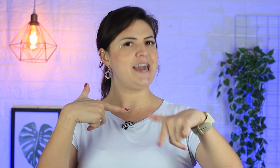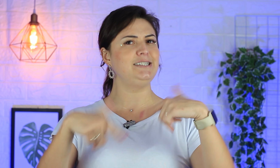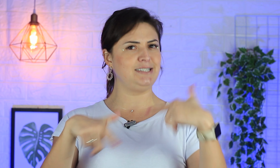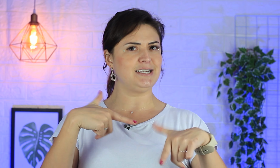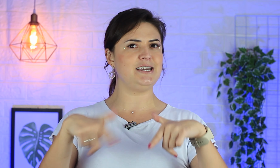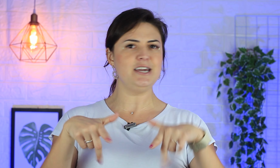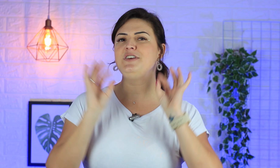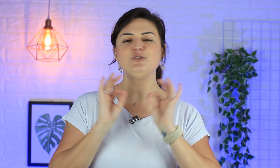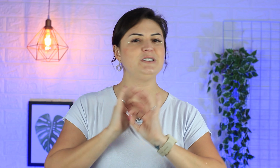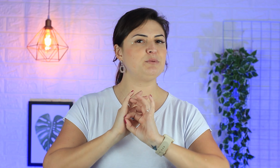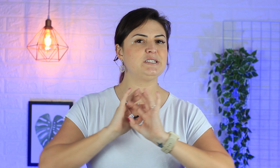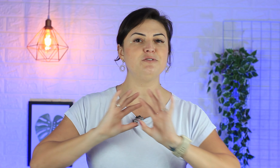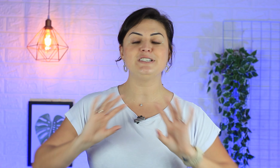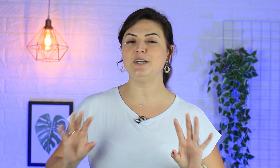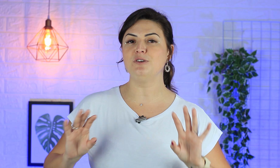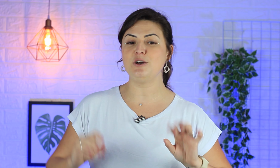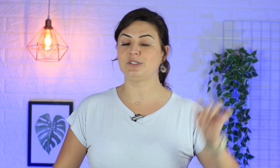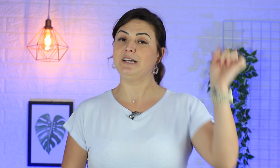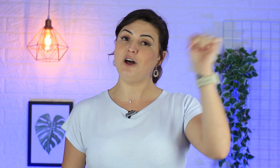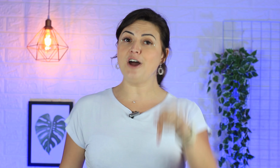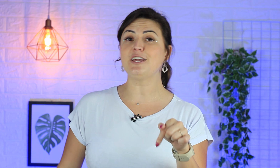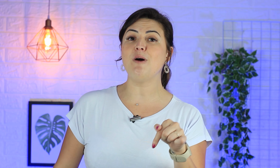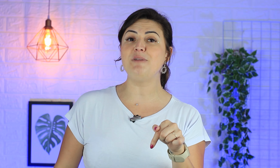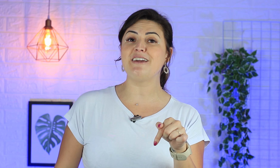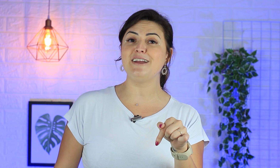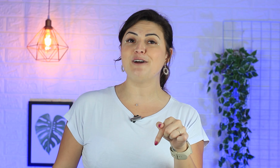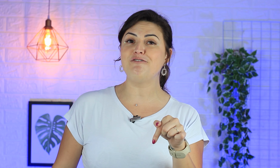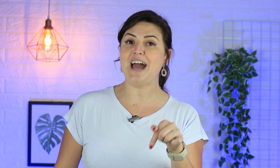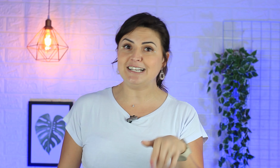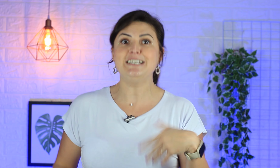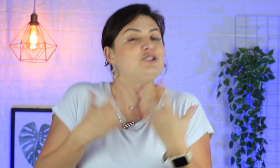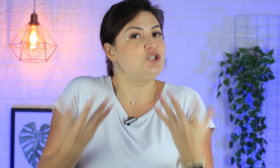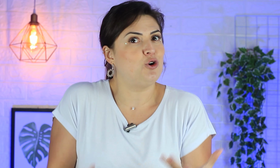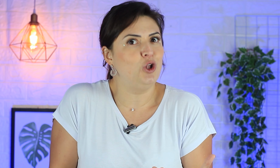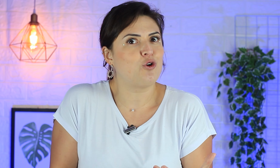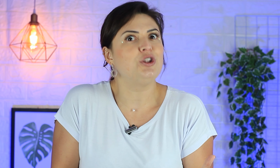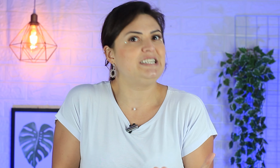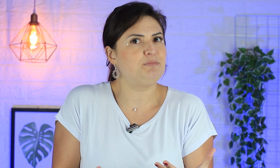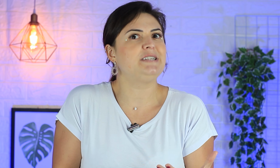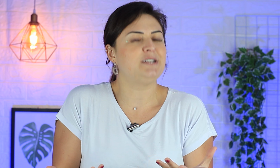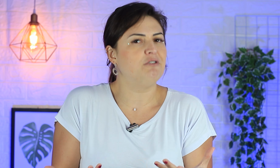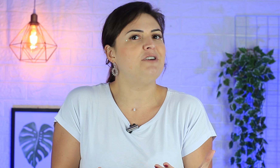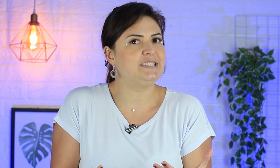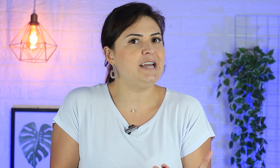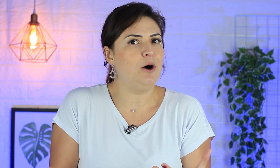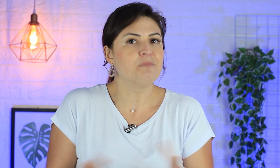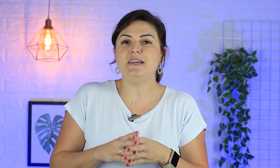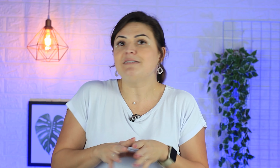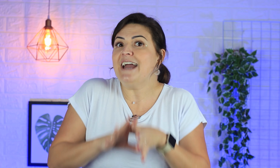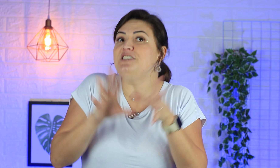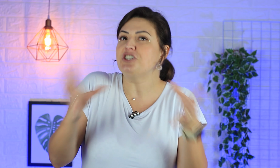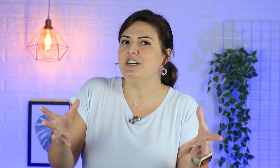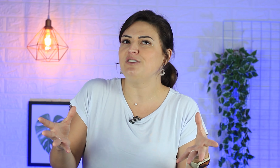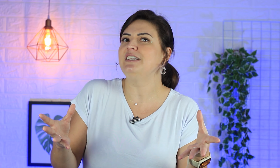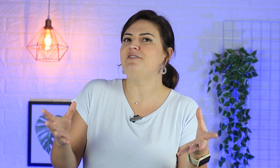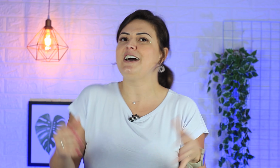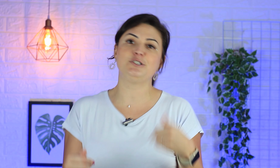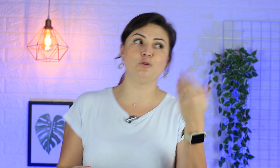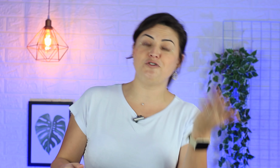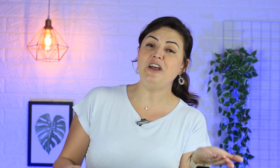esse aqui, fiz uma expressão facial neutra. Na hora que eu apliquei na frase, a gente colocou na expressão facial que está indicando ali na frase, ou de